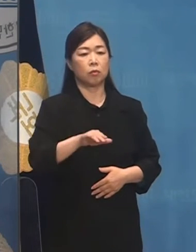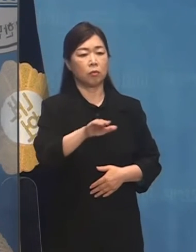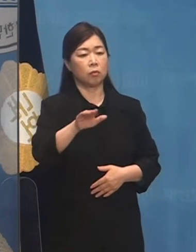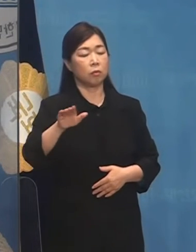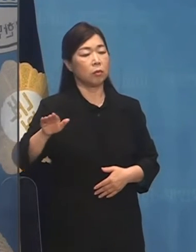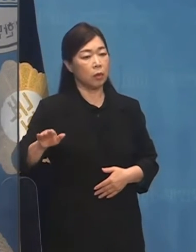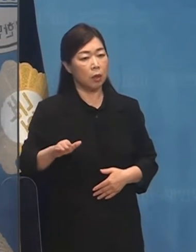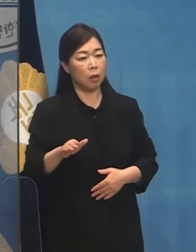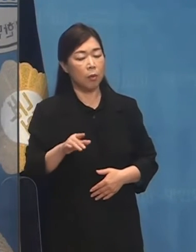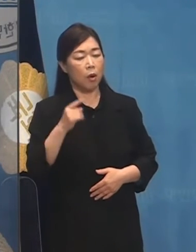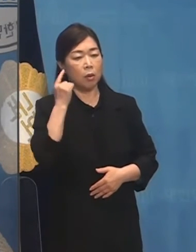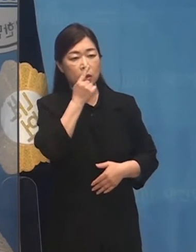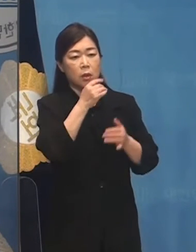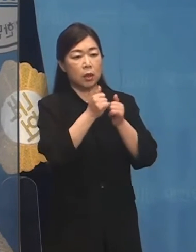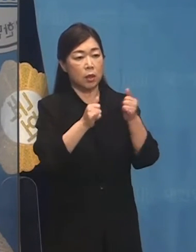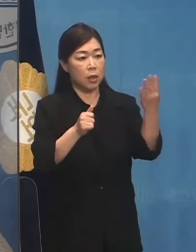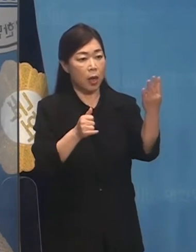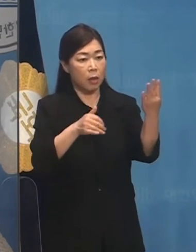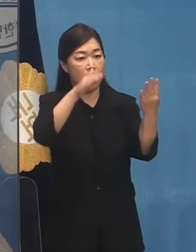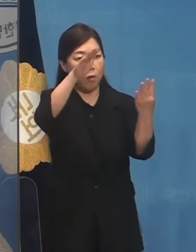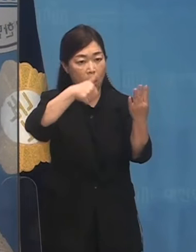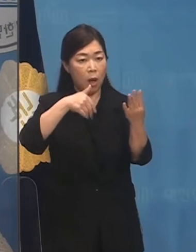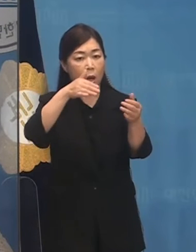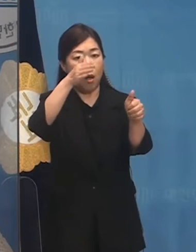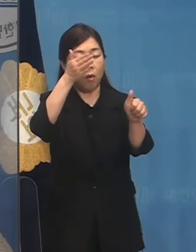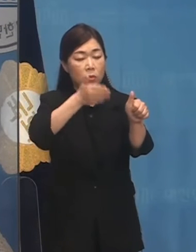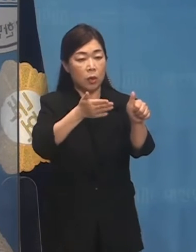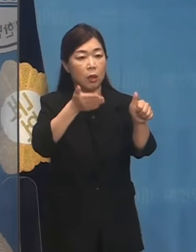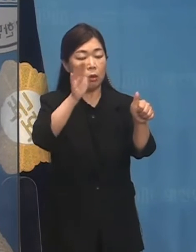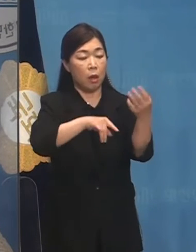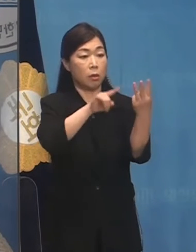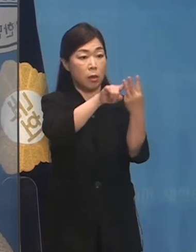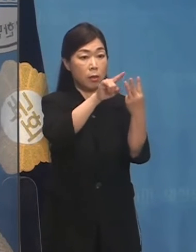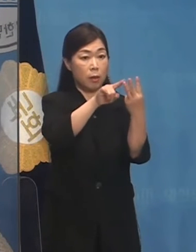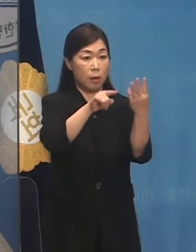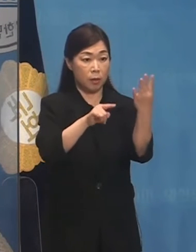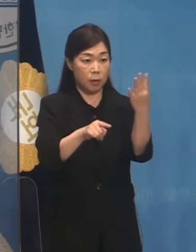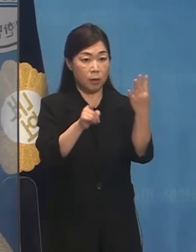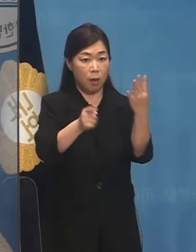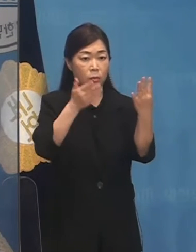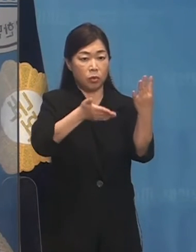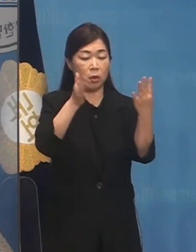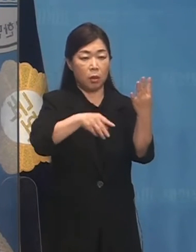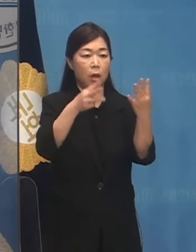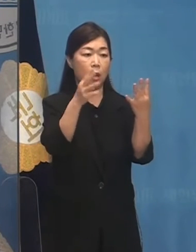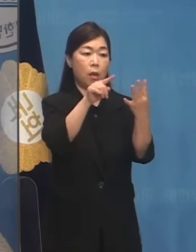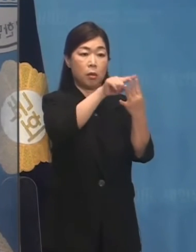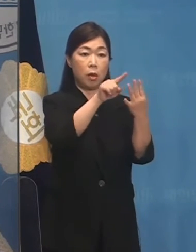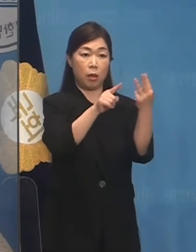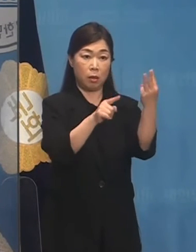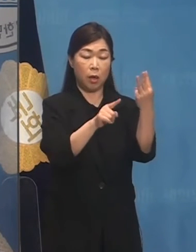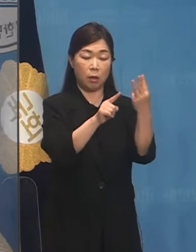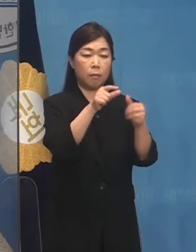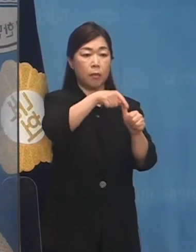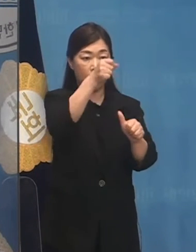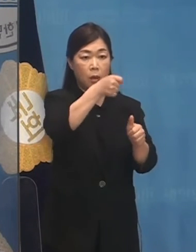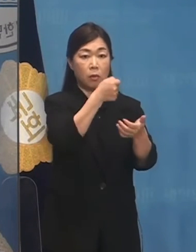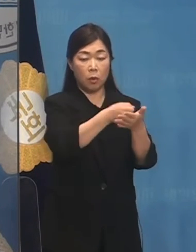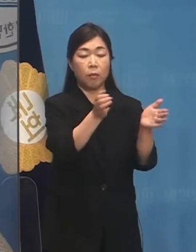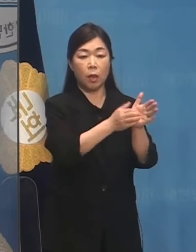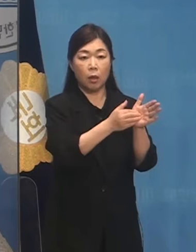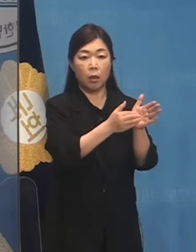저희가 말하자면 증인을 4명을 요청했는데 그 중에 3분이 채택이 됐는데 저희 의원실에서는 2분은